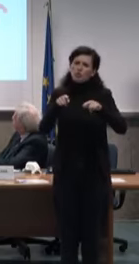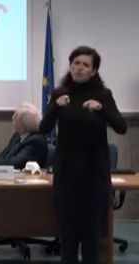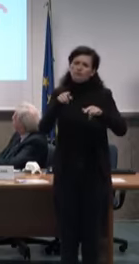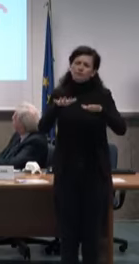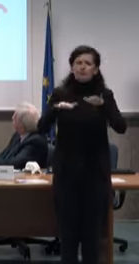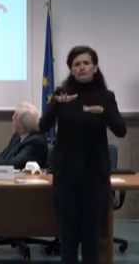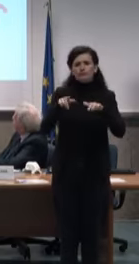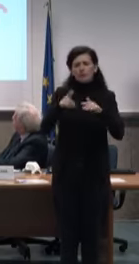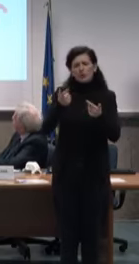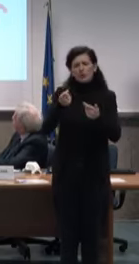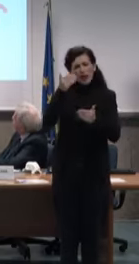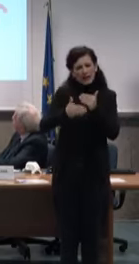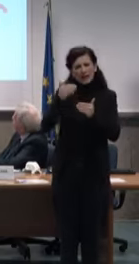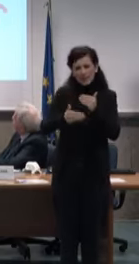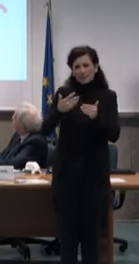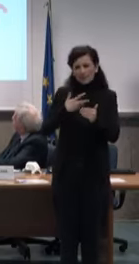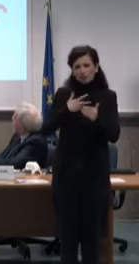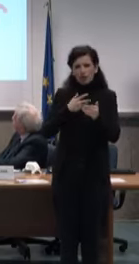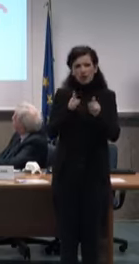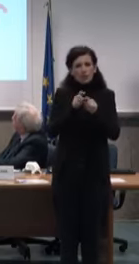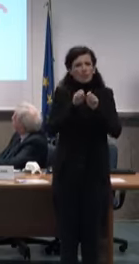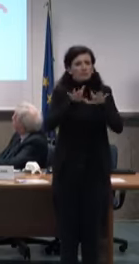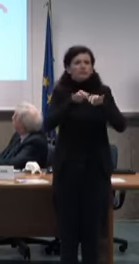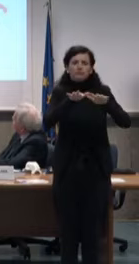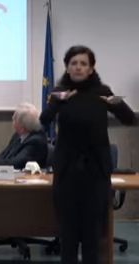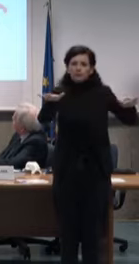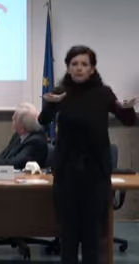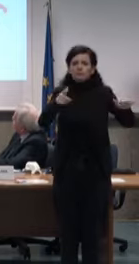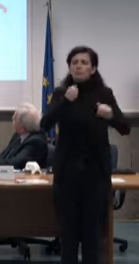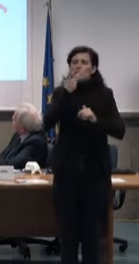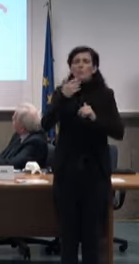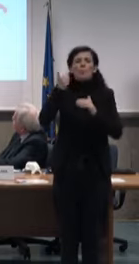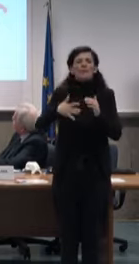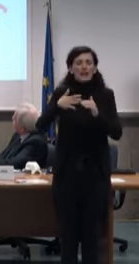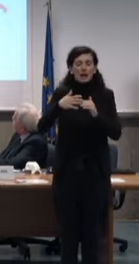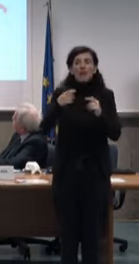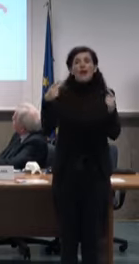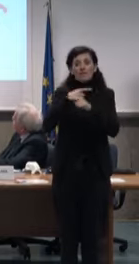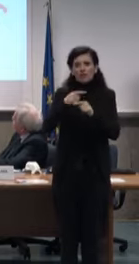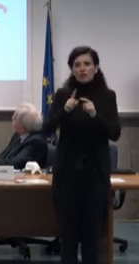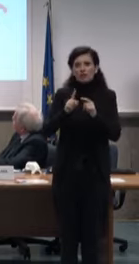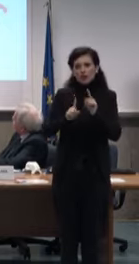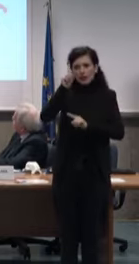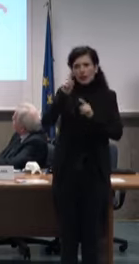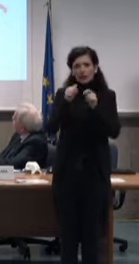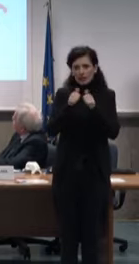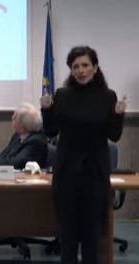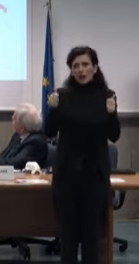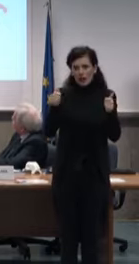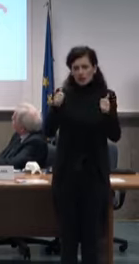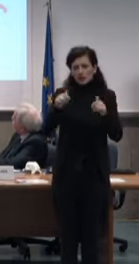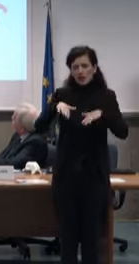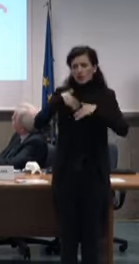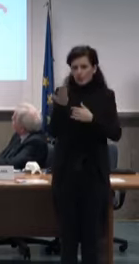limitato ma comunque parliamo di migliaia quindi se parliamo di decine di migliaia come vedete e altri